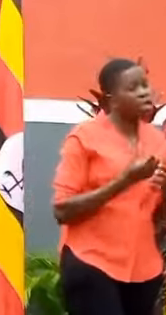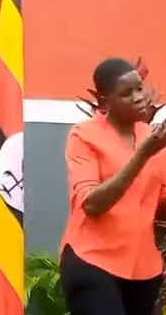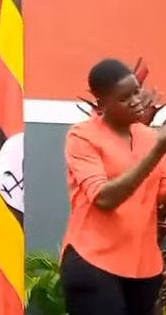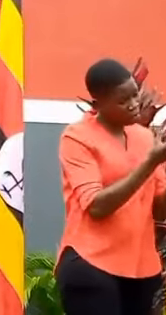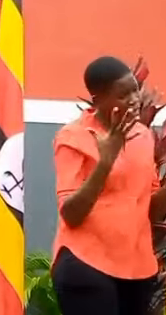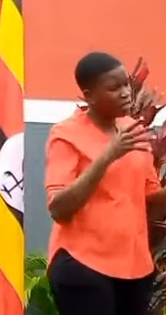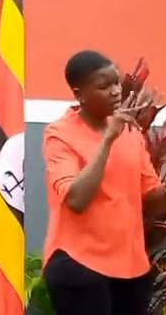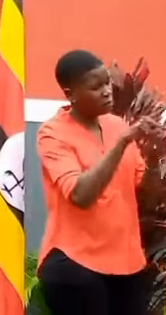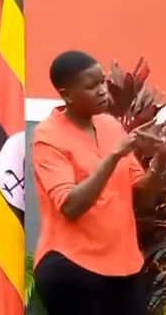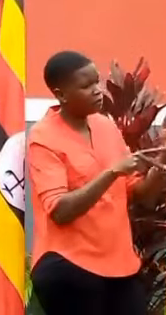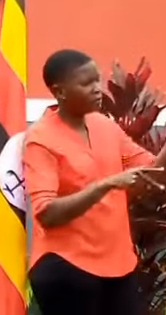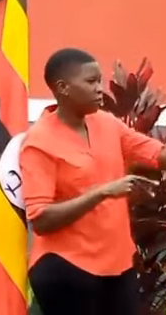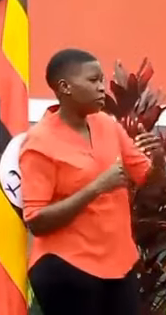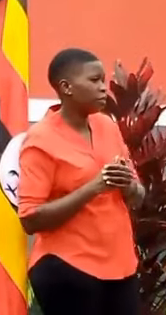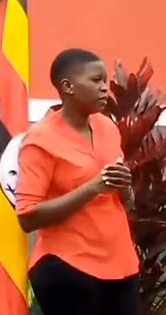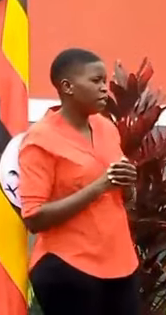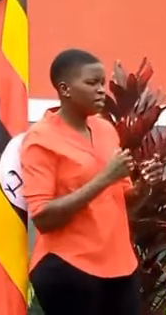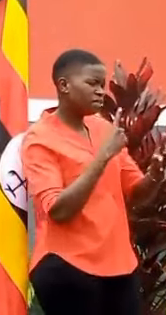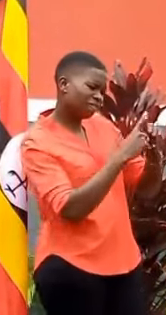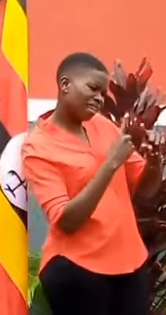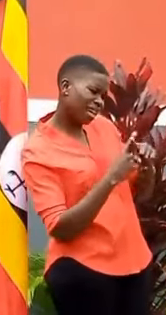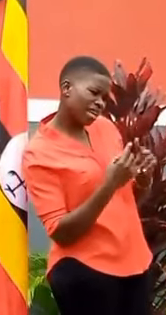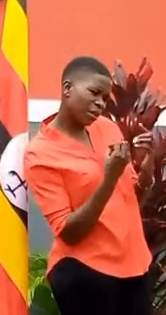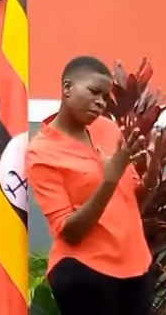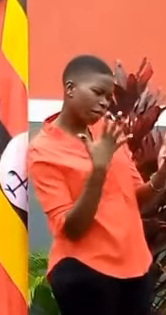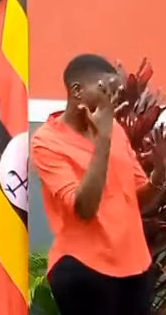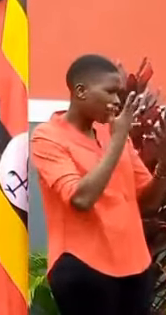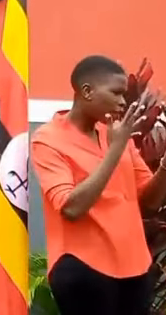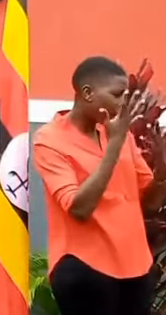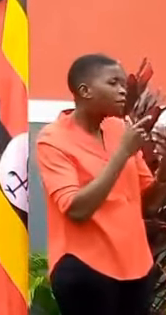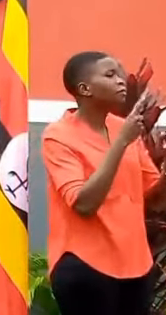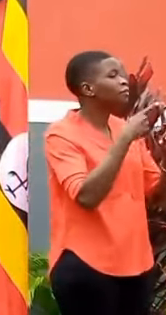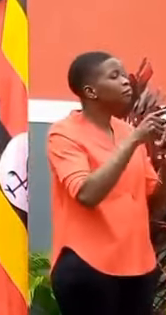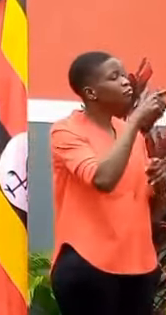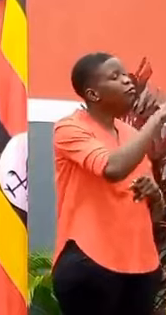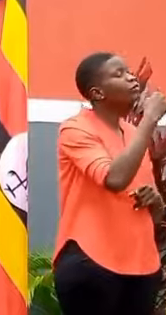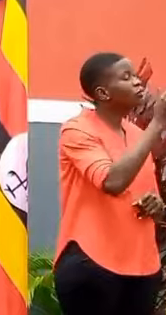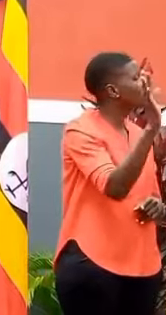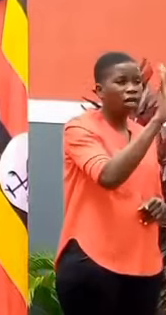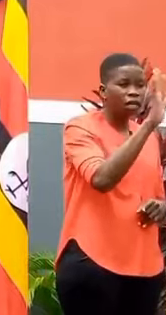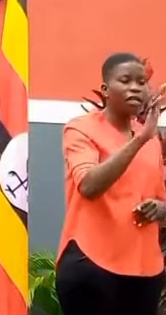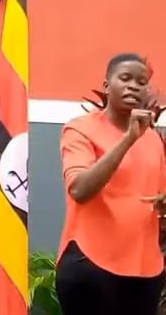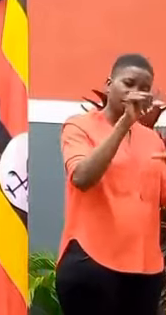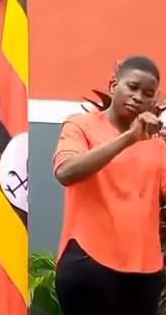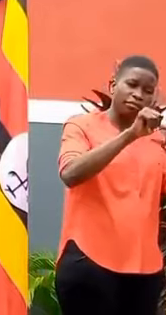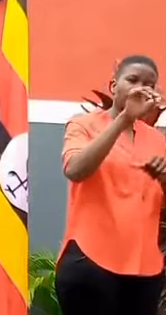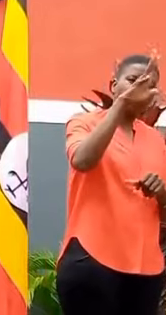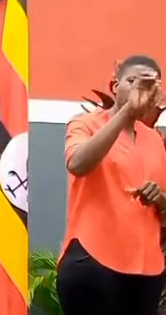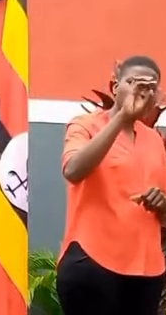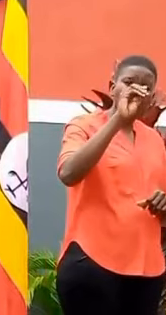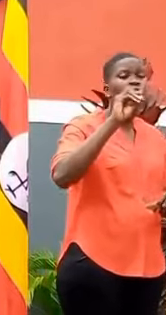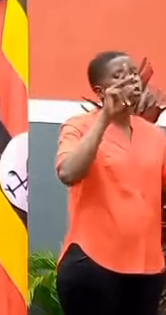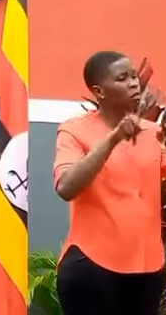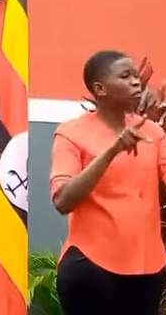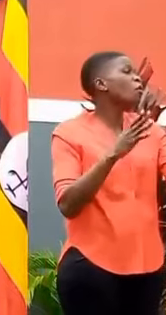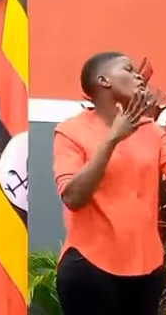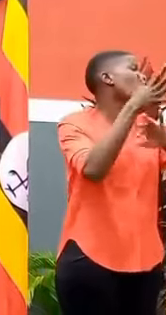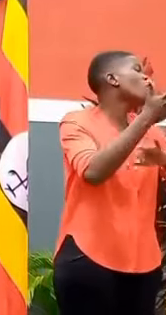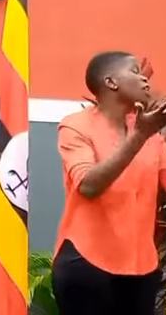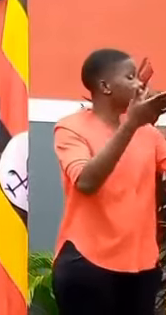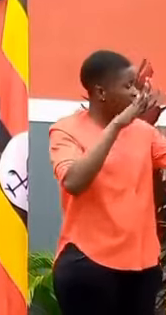Bangi nnyo ennamba, bangi bagitankana naye nga bwetugayidinze nti mwe ababeerayo mu abala nga basukka mu 150, omwe